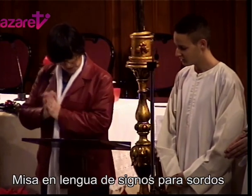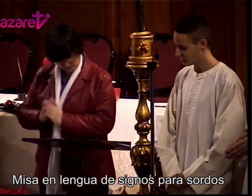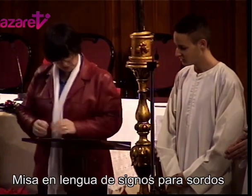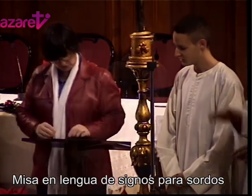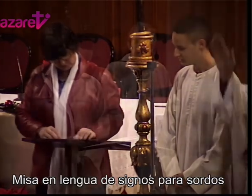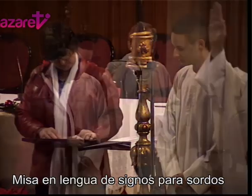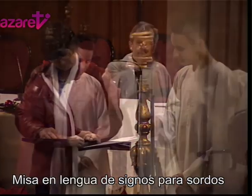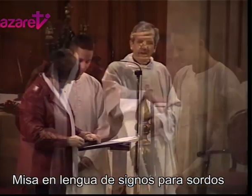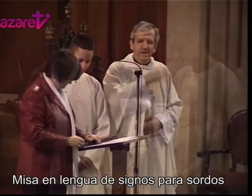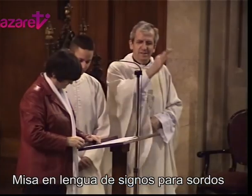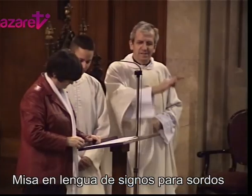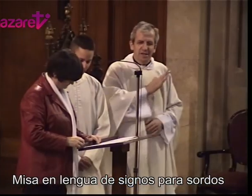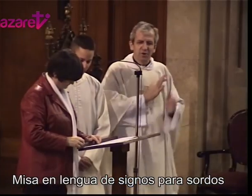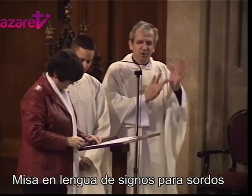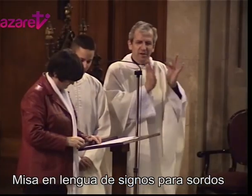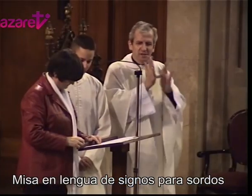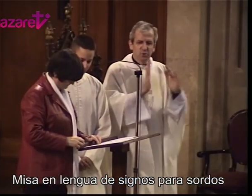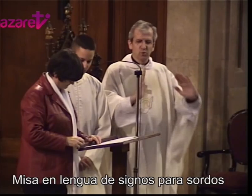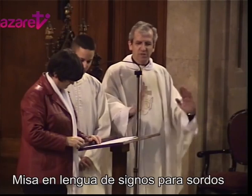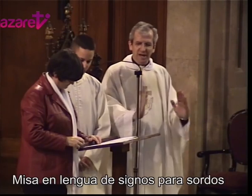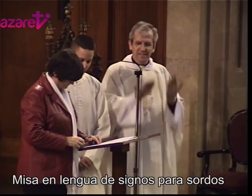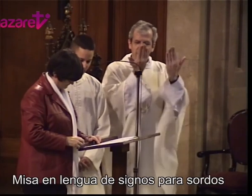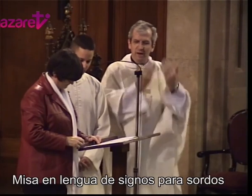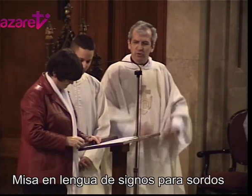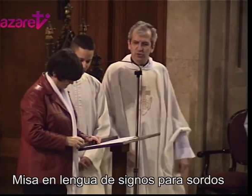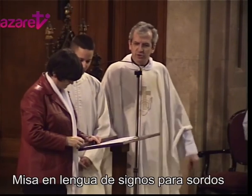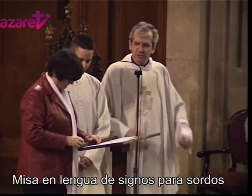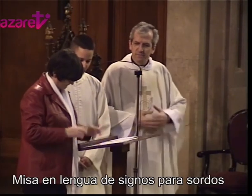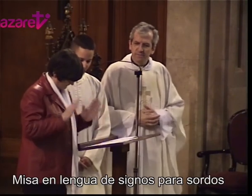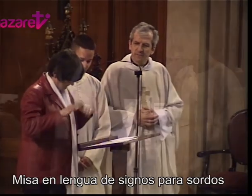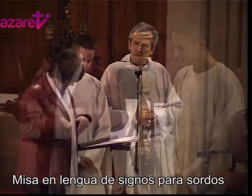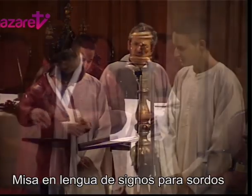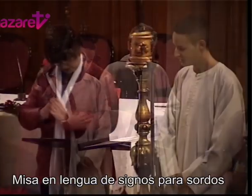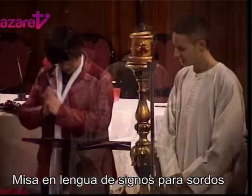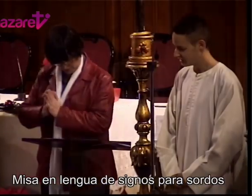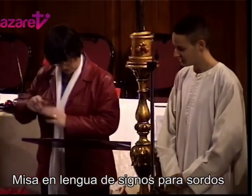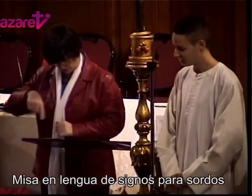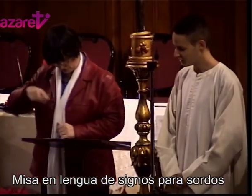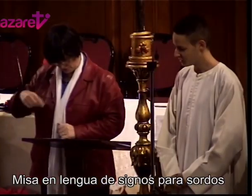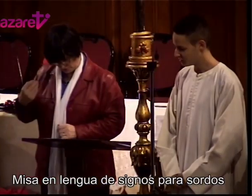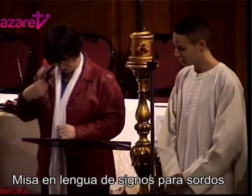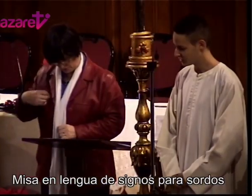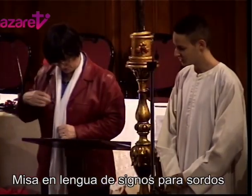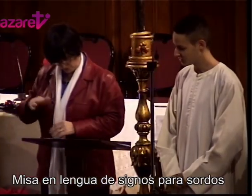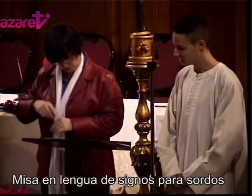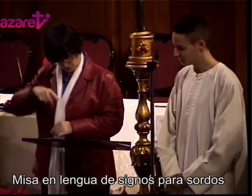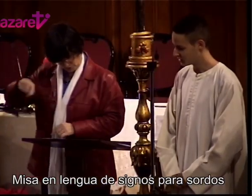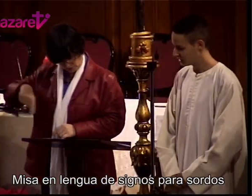Oremos. Ven, Señor Jesús, a salvarnos. Y finalmente, oremos por nosotros mismos y